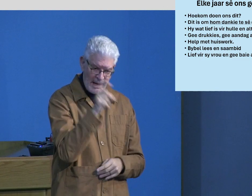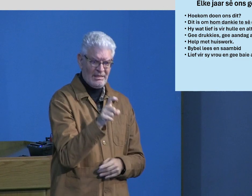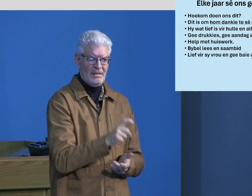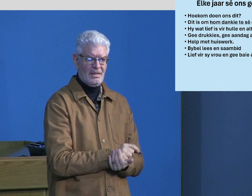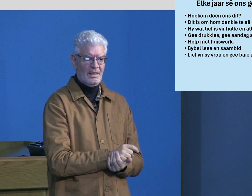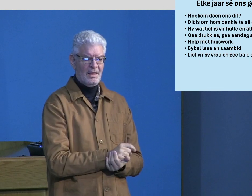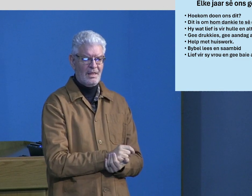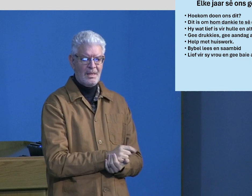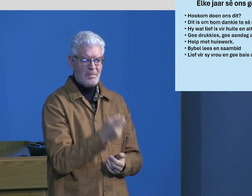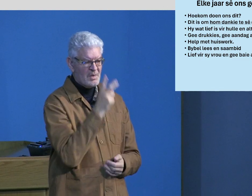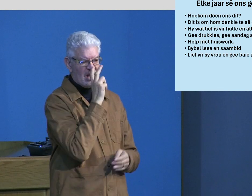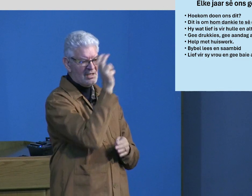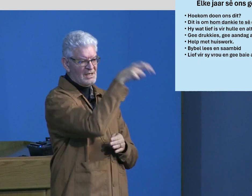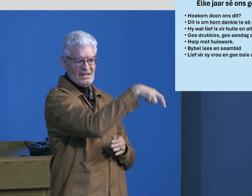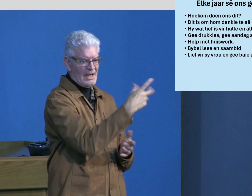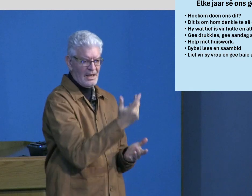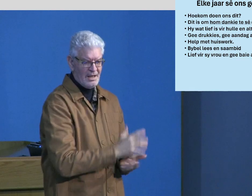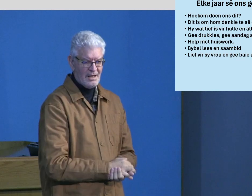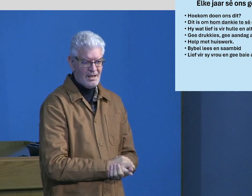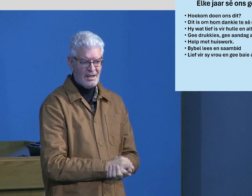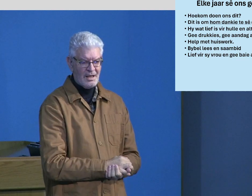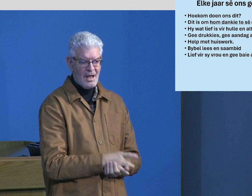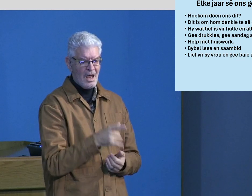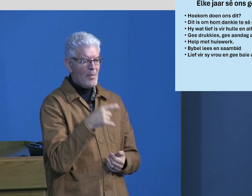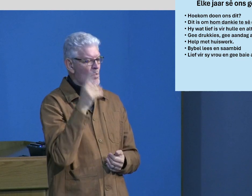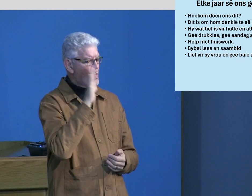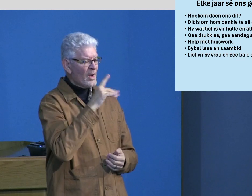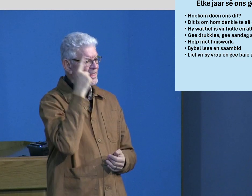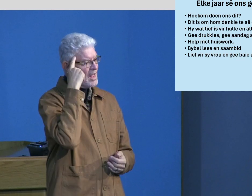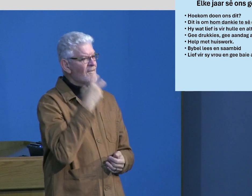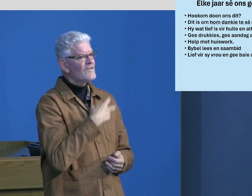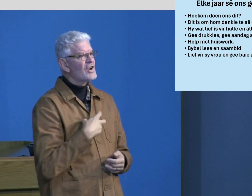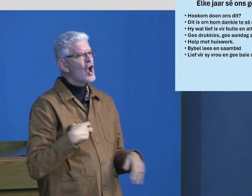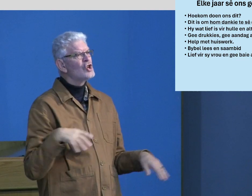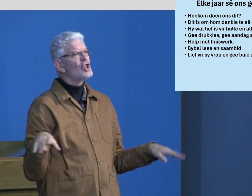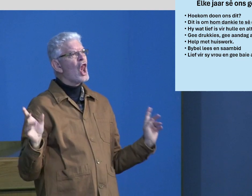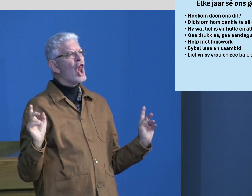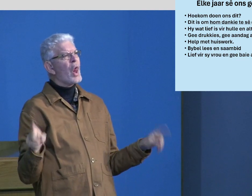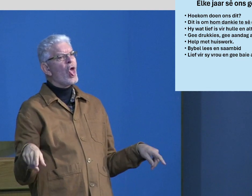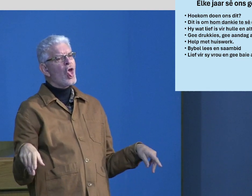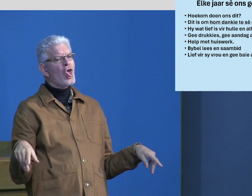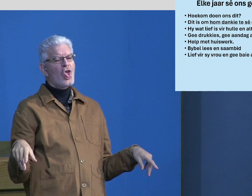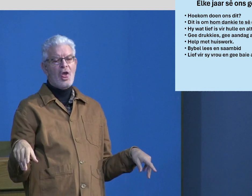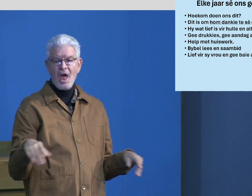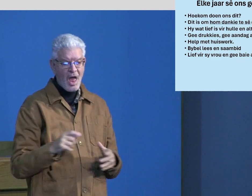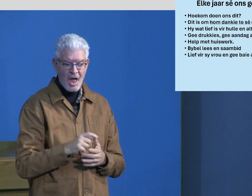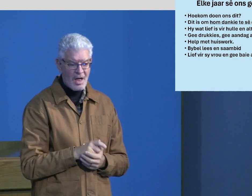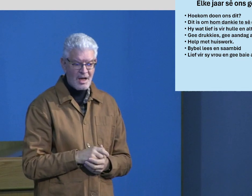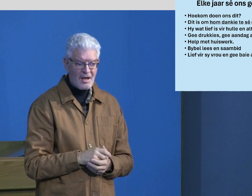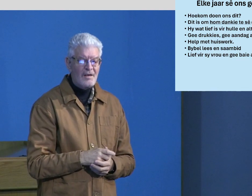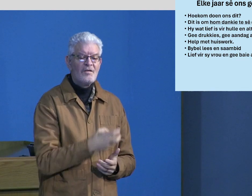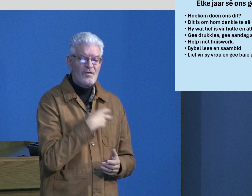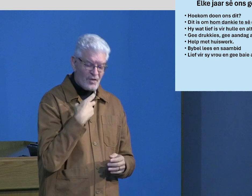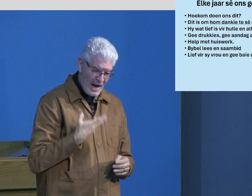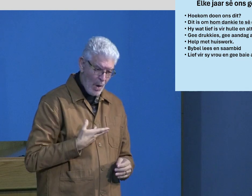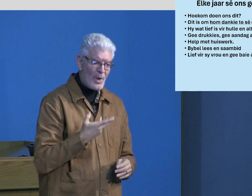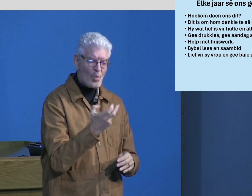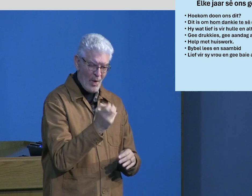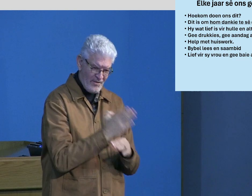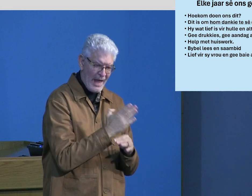En die vrouens werk regtig baie hard. Ons besef nie altyd en ons sien nie altyd wat hulle doen nie. Ons moet nie dink dat die vrouens regtig gaan sit en